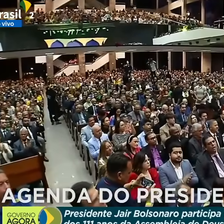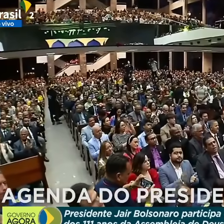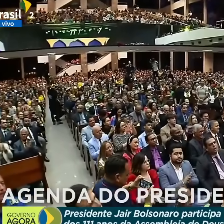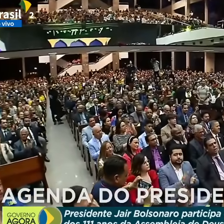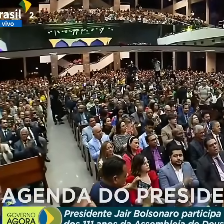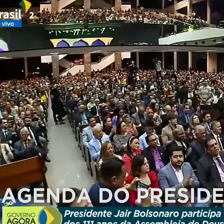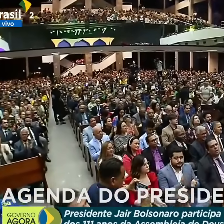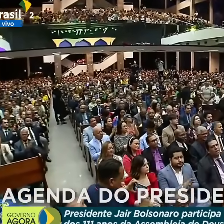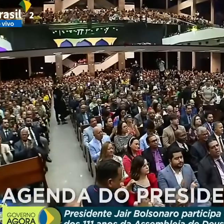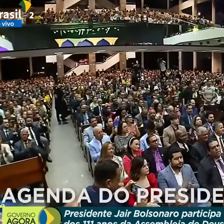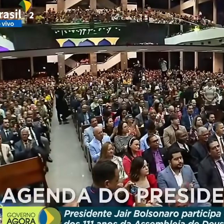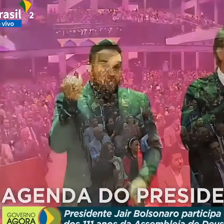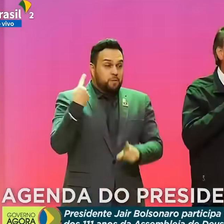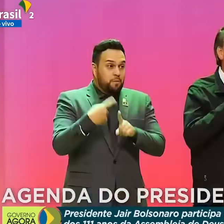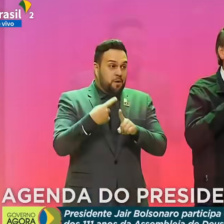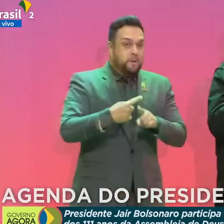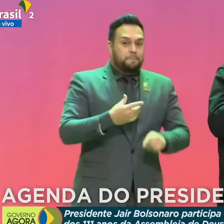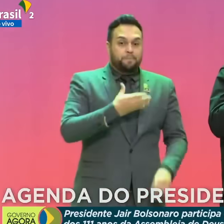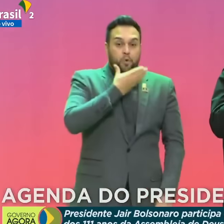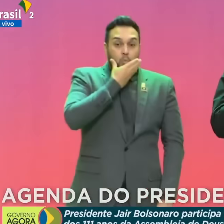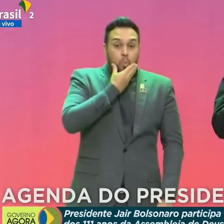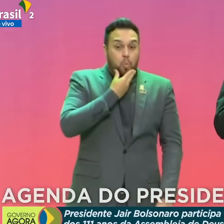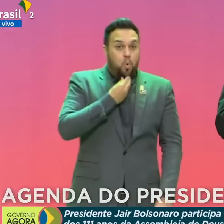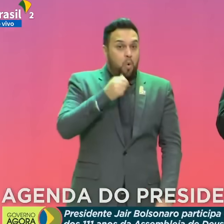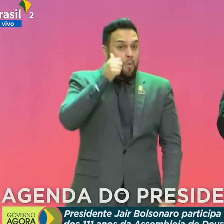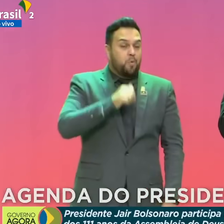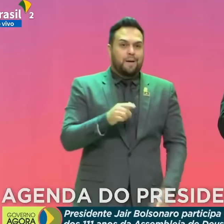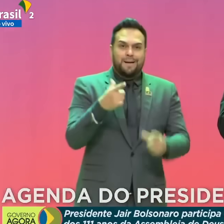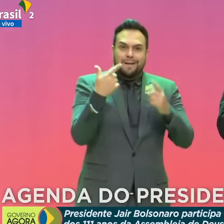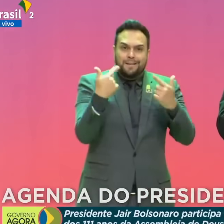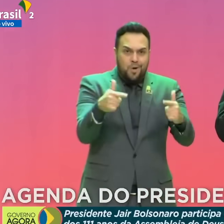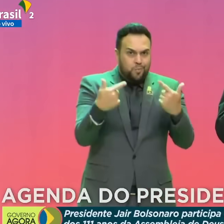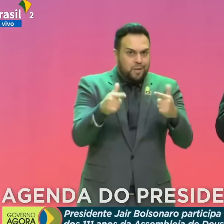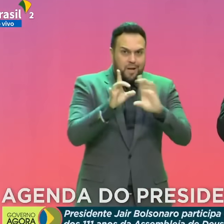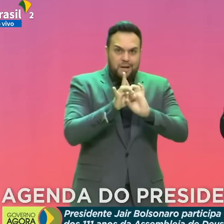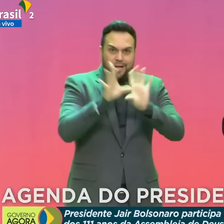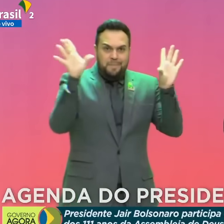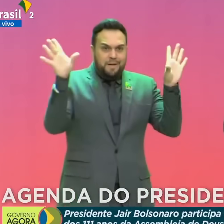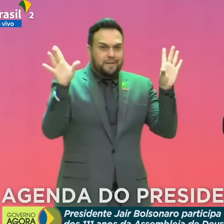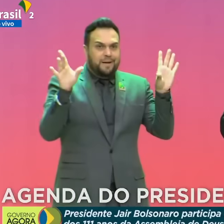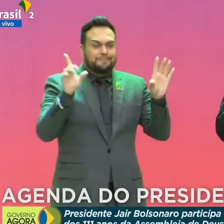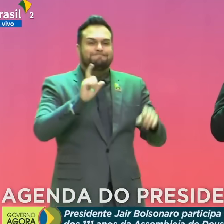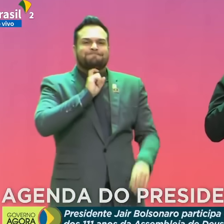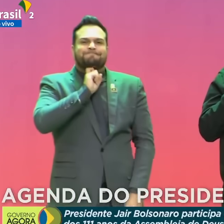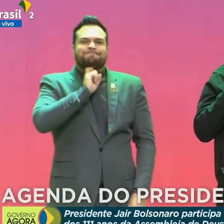Porque um homem ou uma mulher sem liberdade não vive.